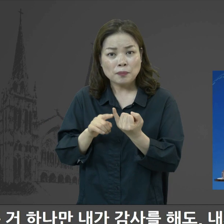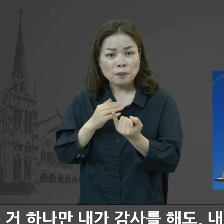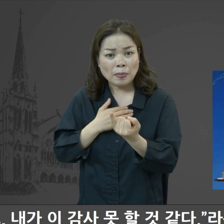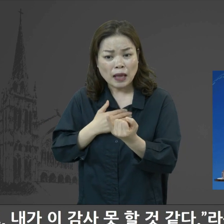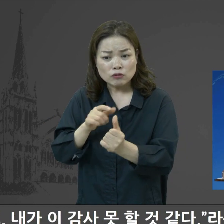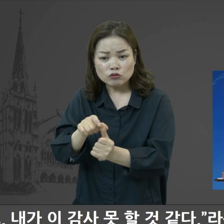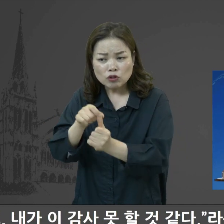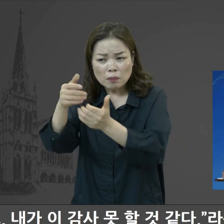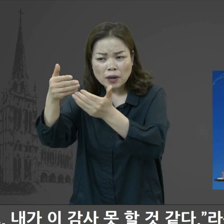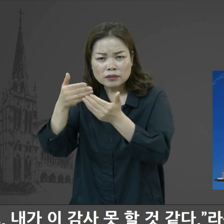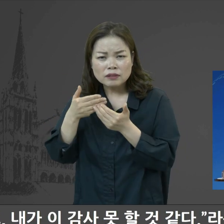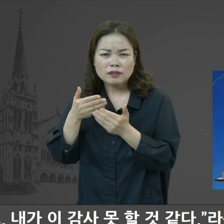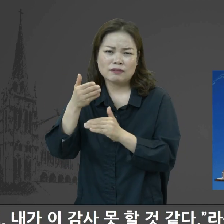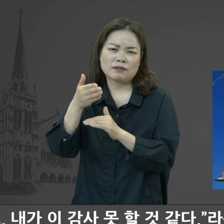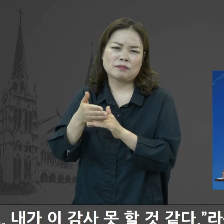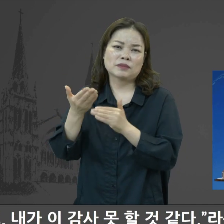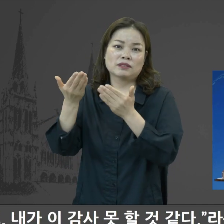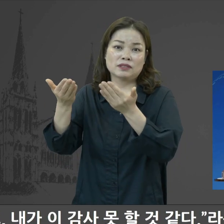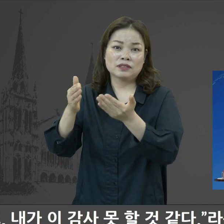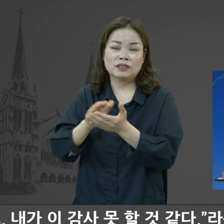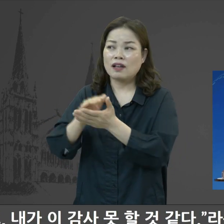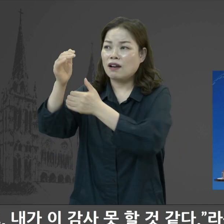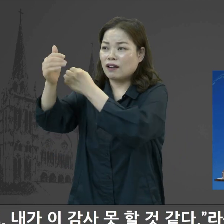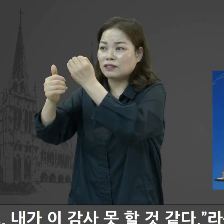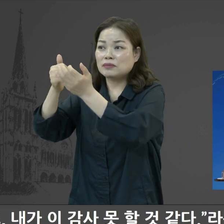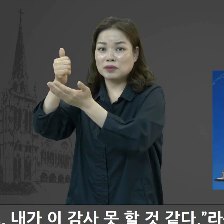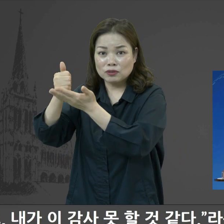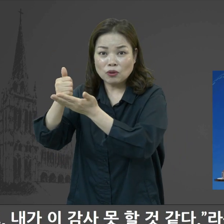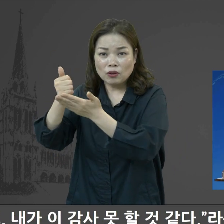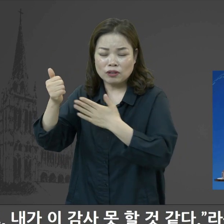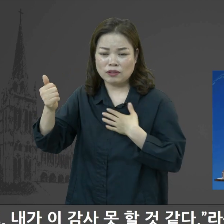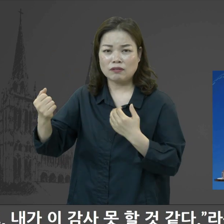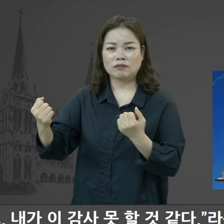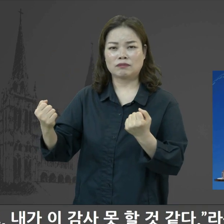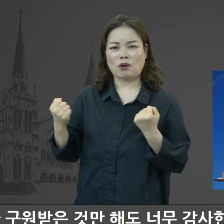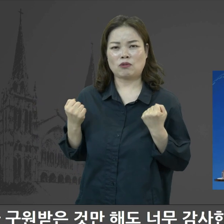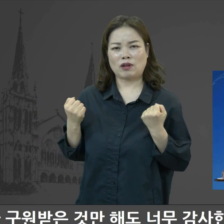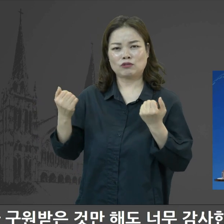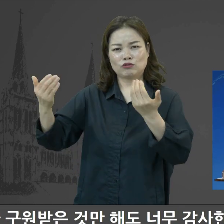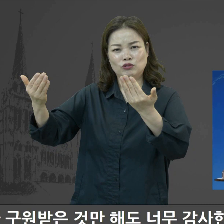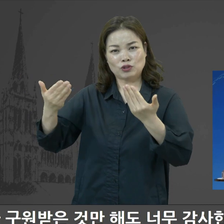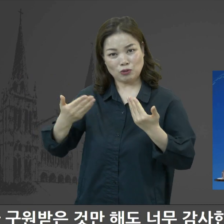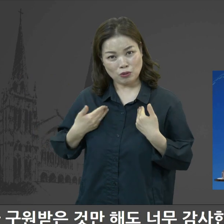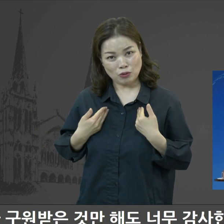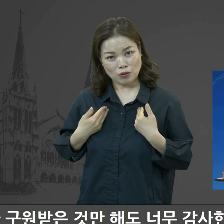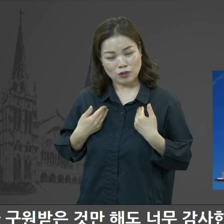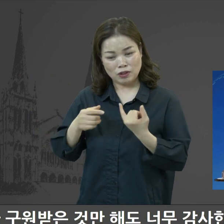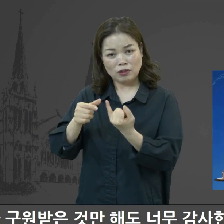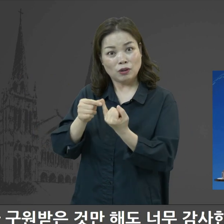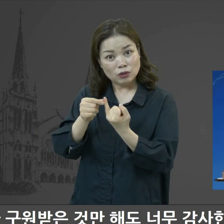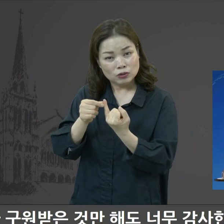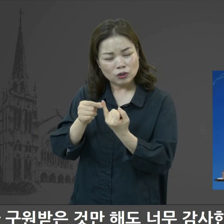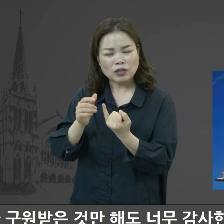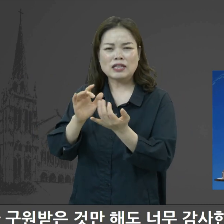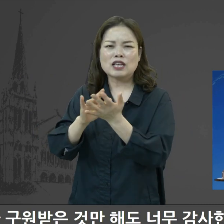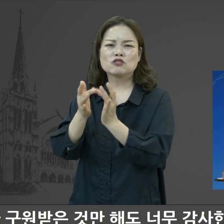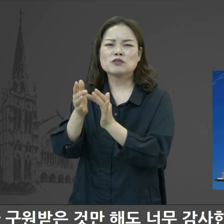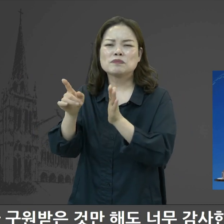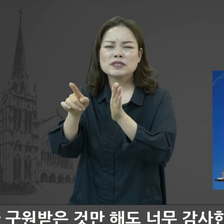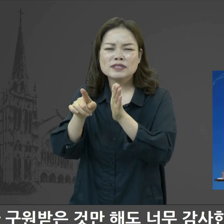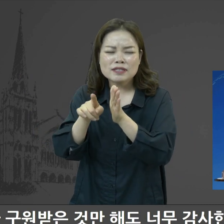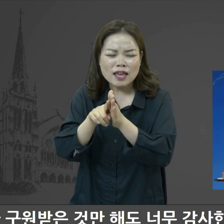내가 구원받은 것만 해도 너무 감사한데 하나님께서요 내 건강도 주셨고, 그리고 저로 하여금 예수